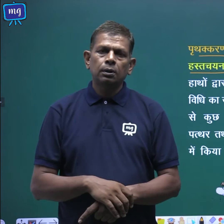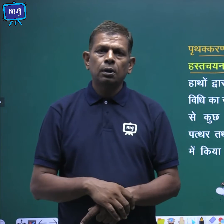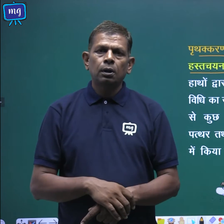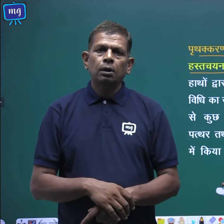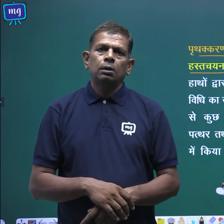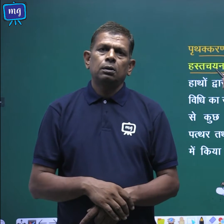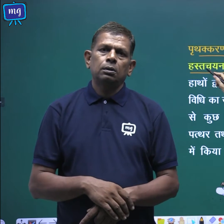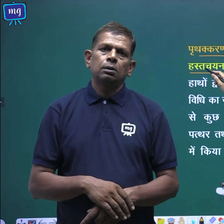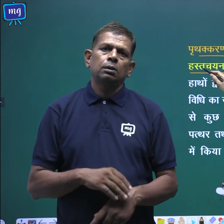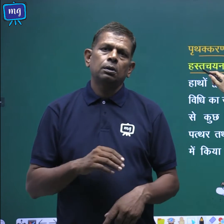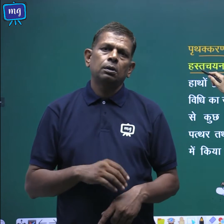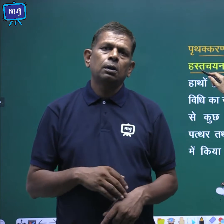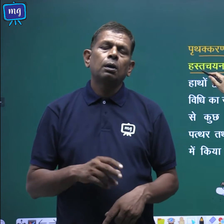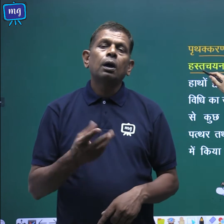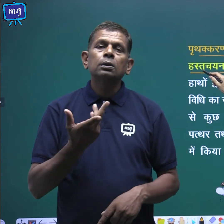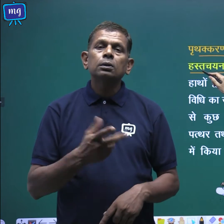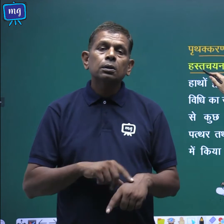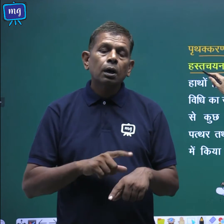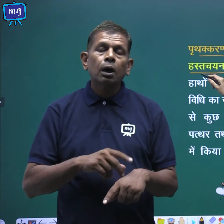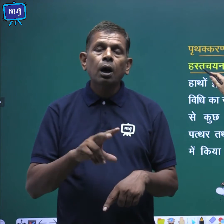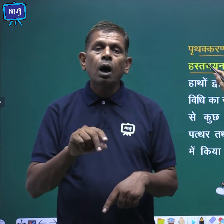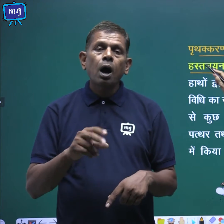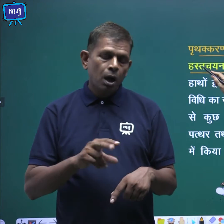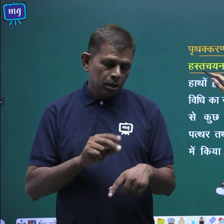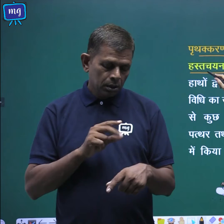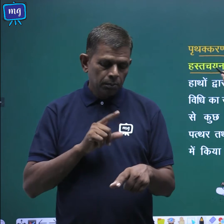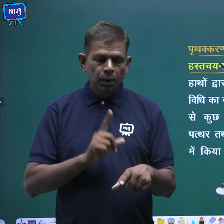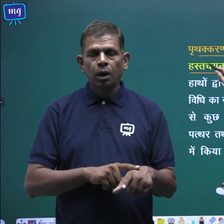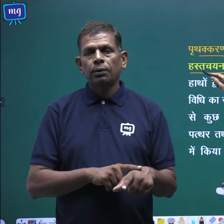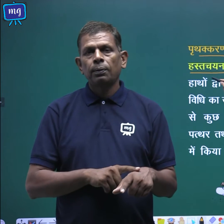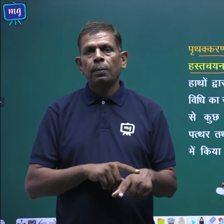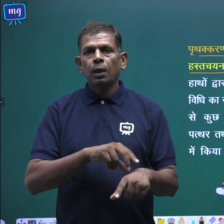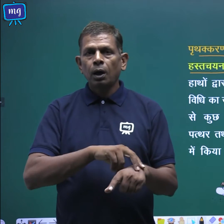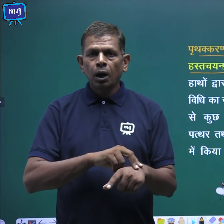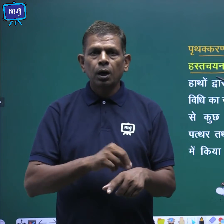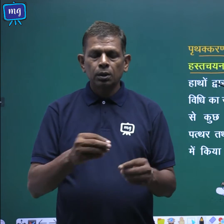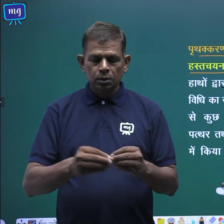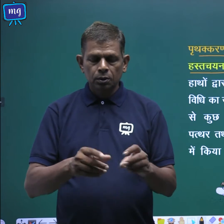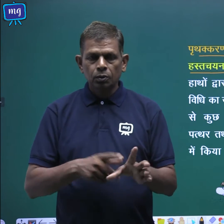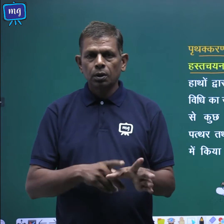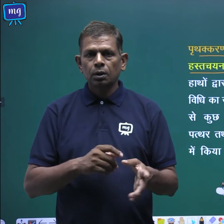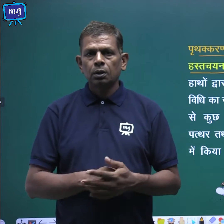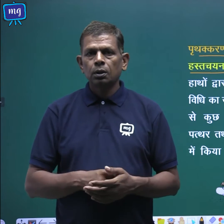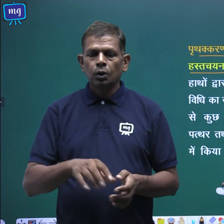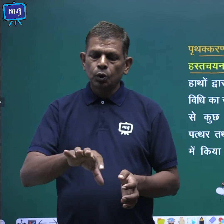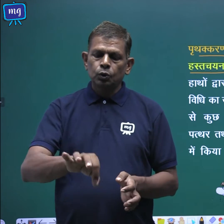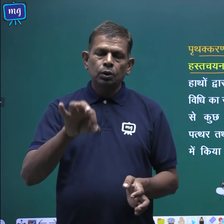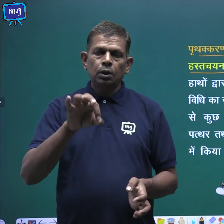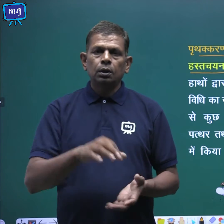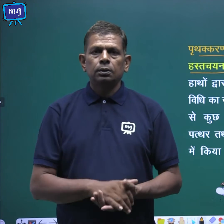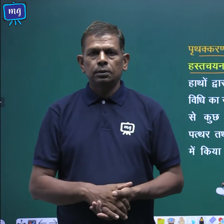यानी हस्त का मतलब हाथ, हाथ के द्वारा चुनना।